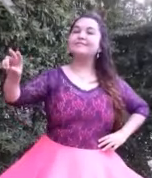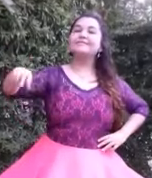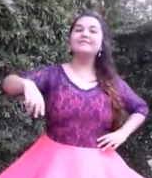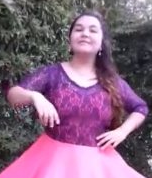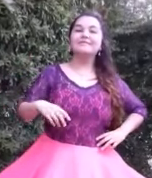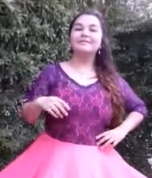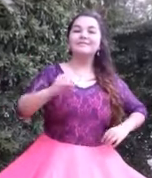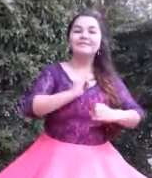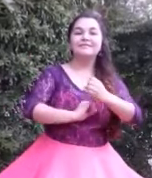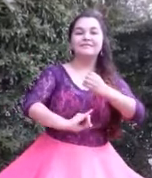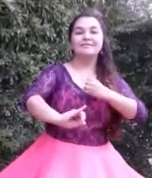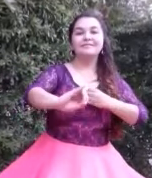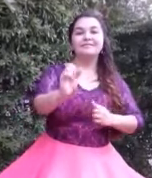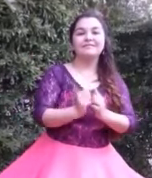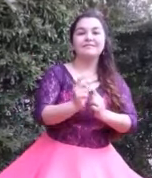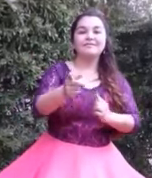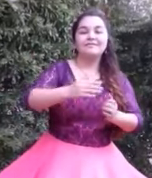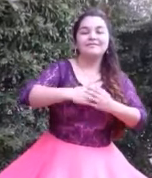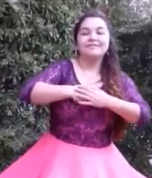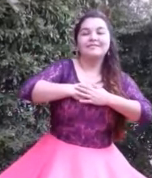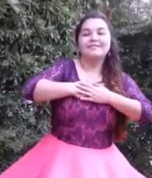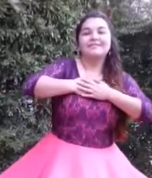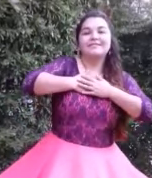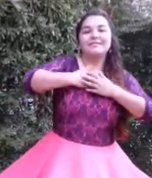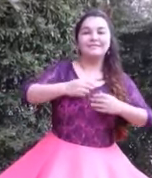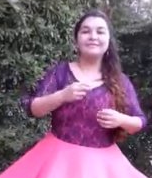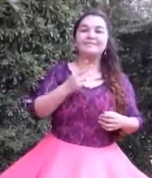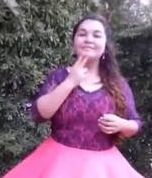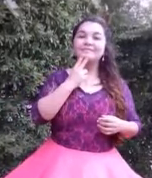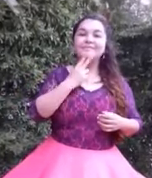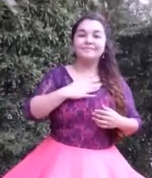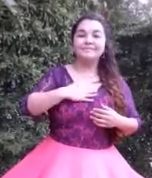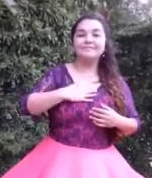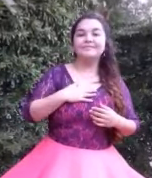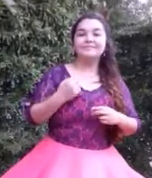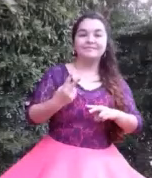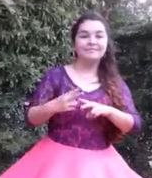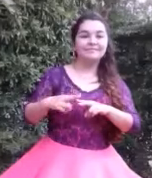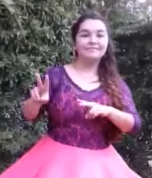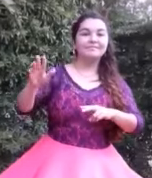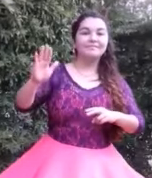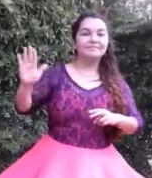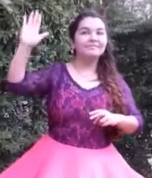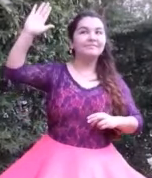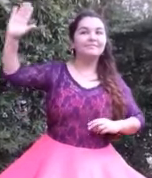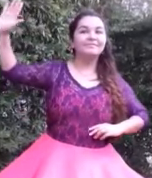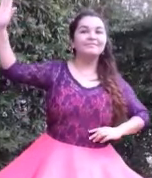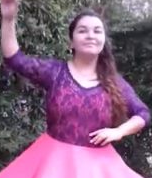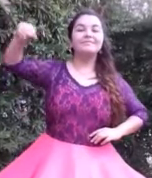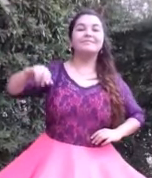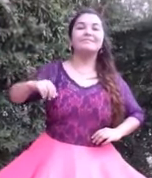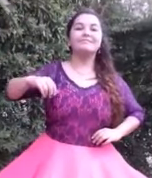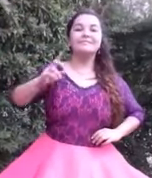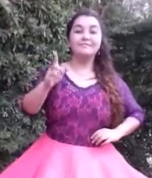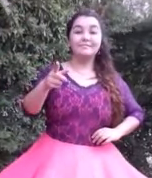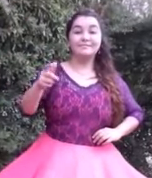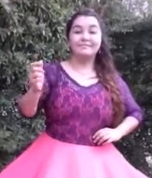dueño Siempre a tu lado quiero vivir mi vida, vivir mis sueños Que